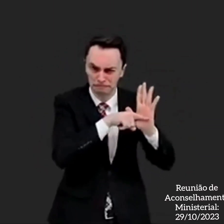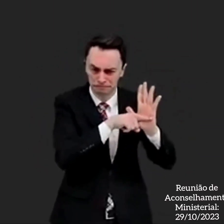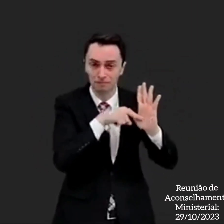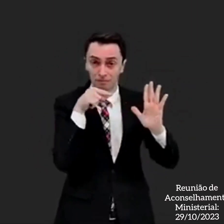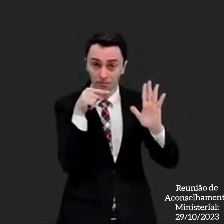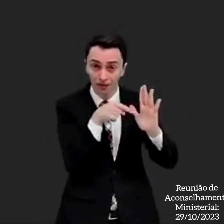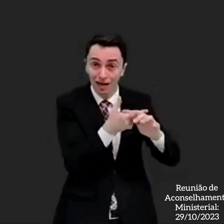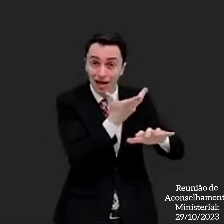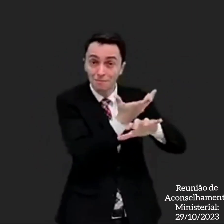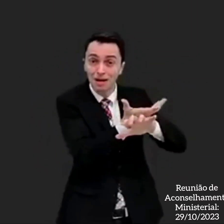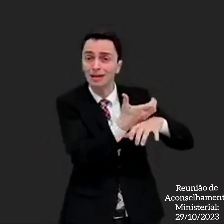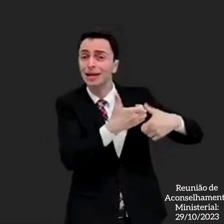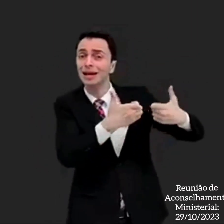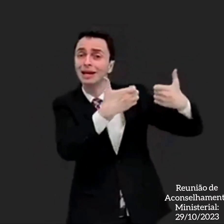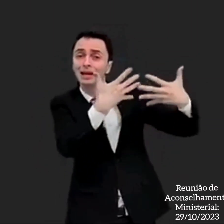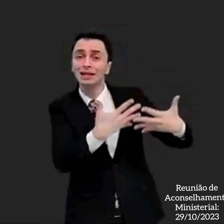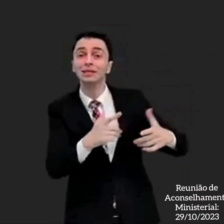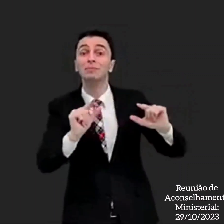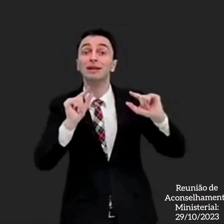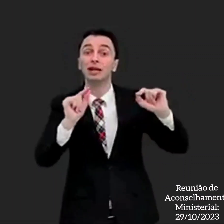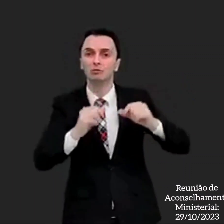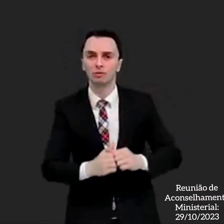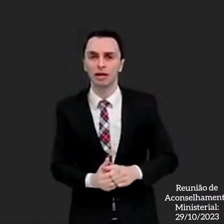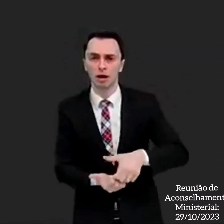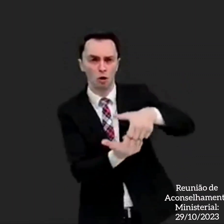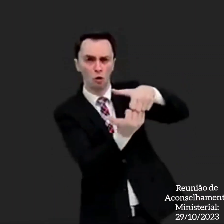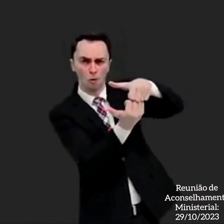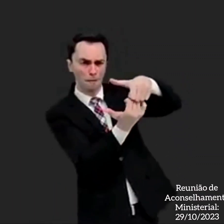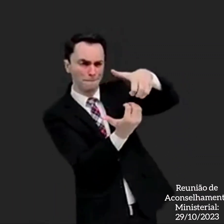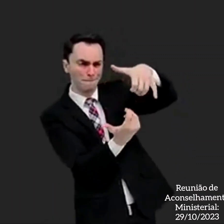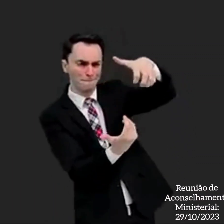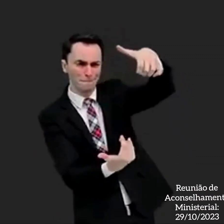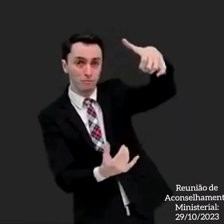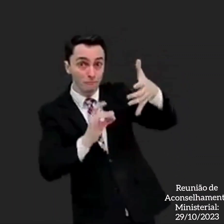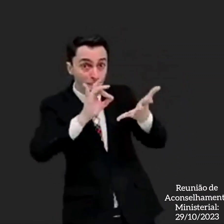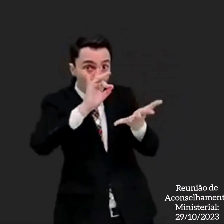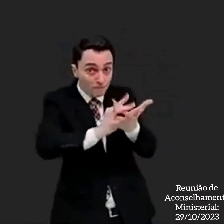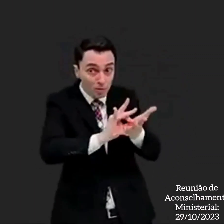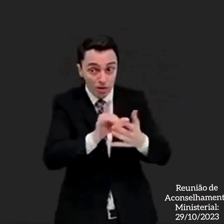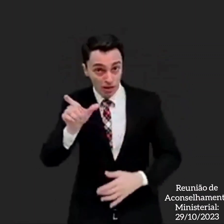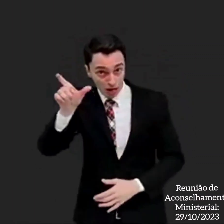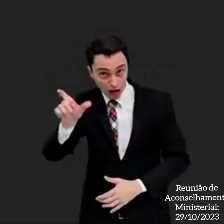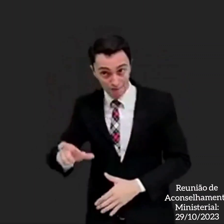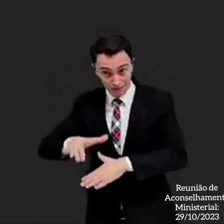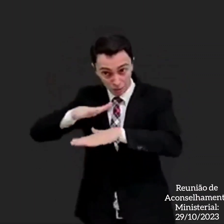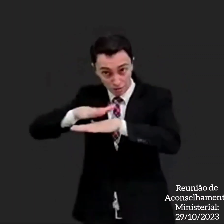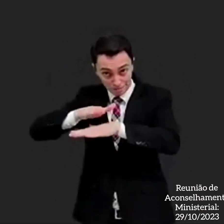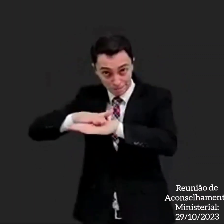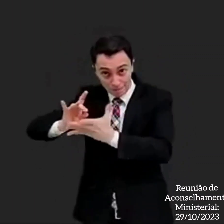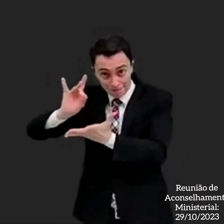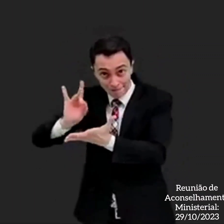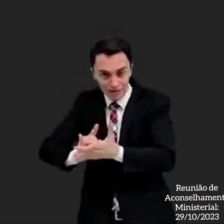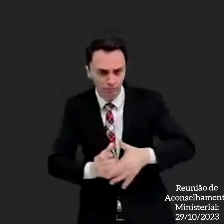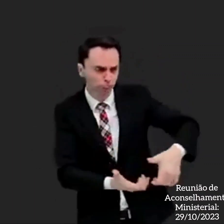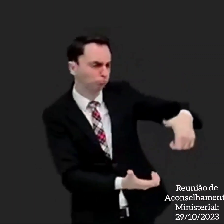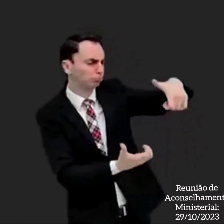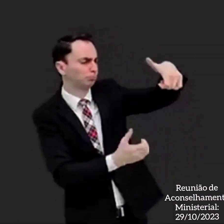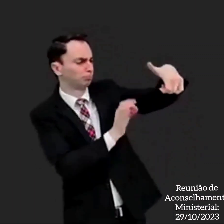atesta que somente os manuscritos autógrafos originais